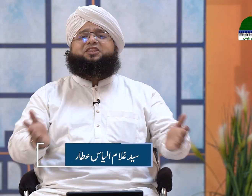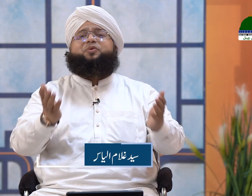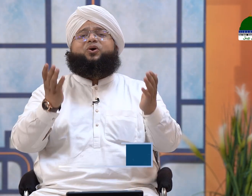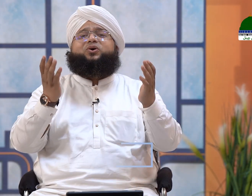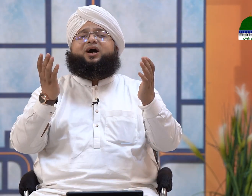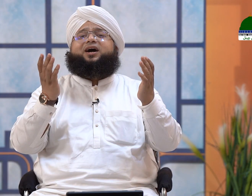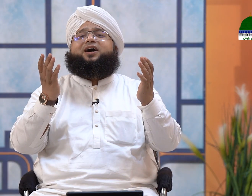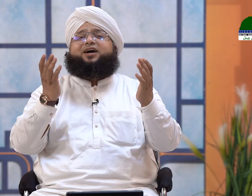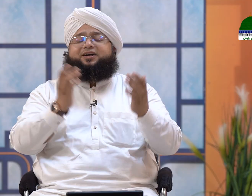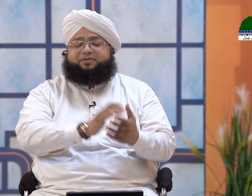میں ہوگا۔